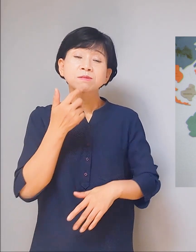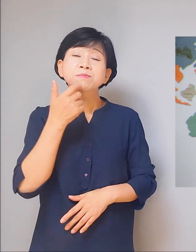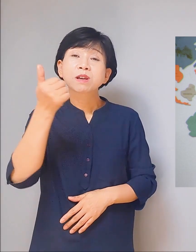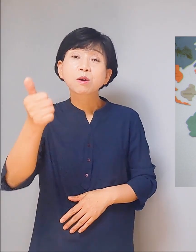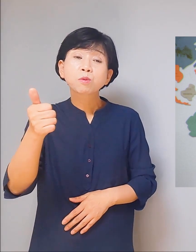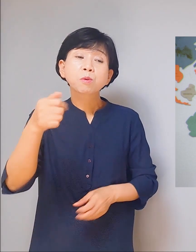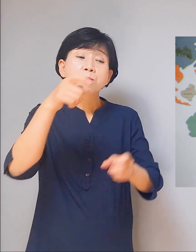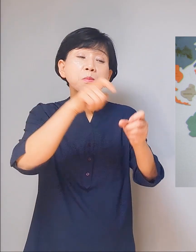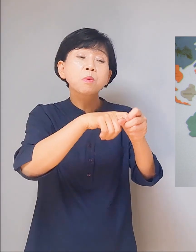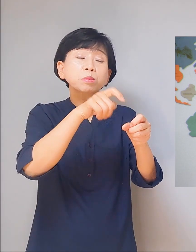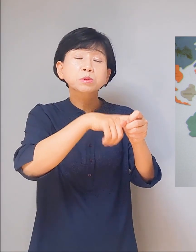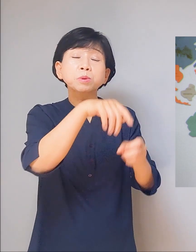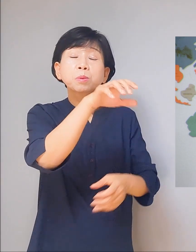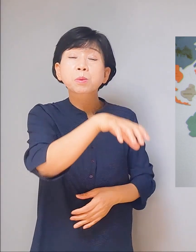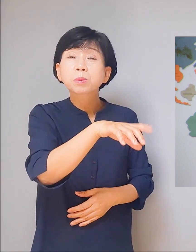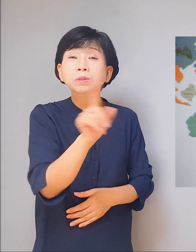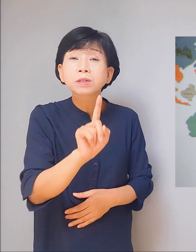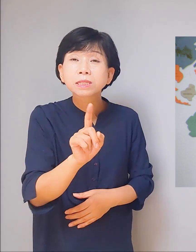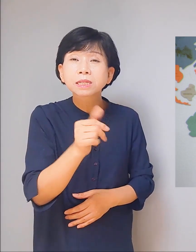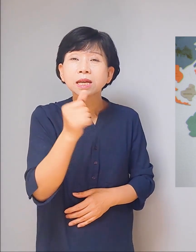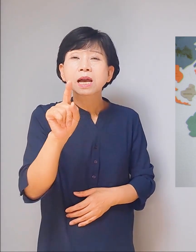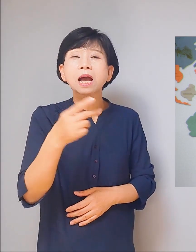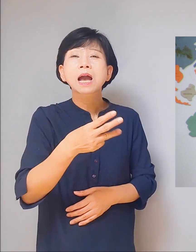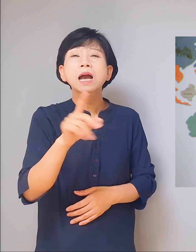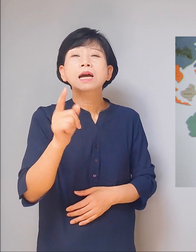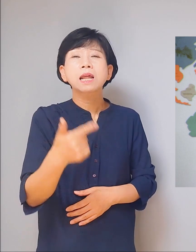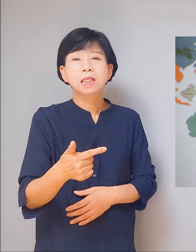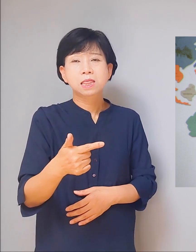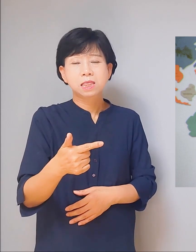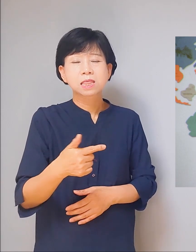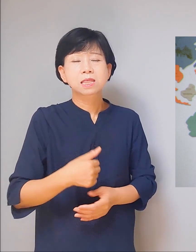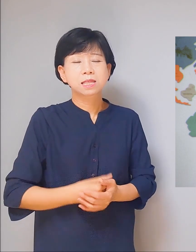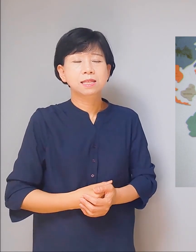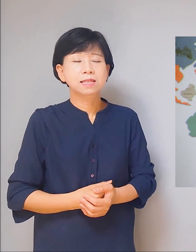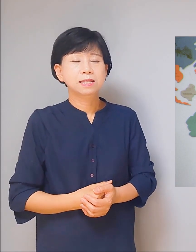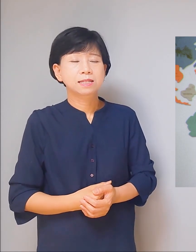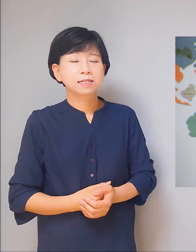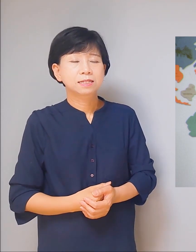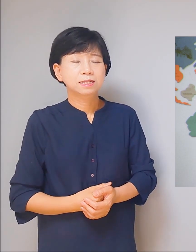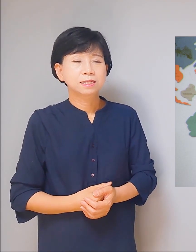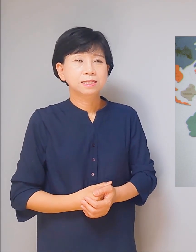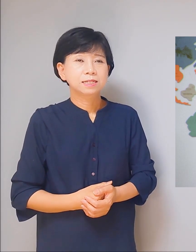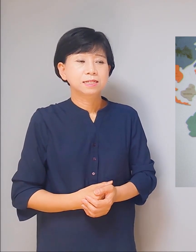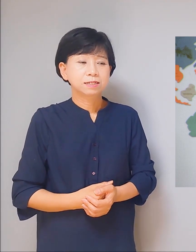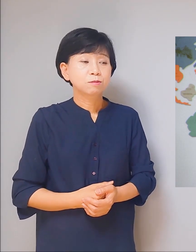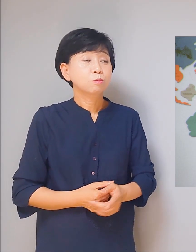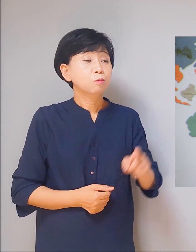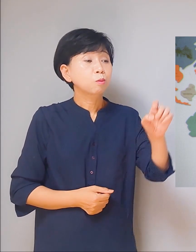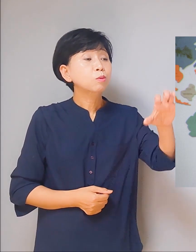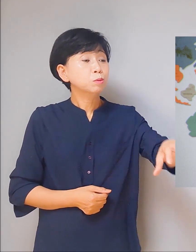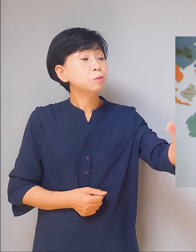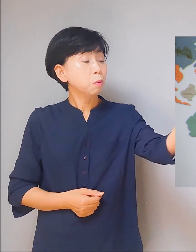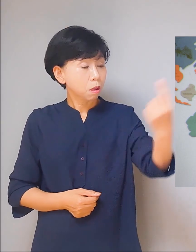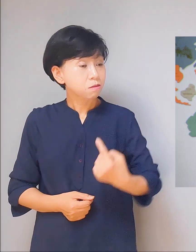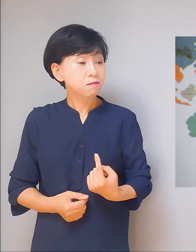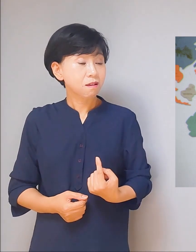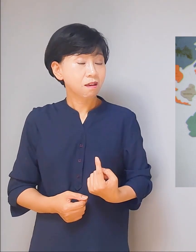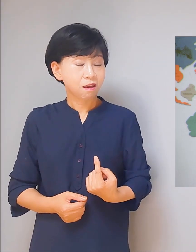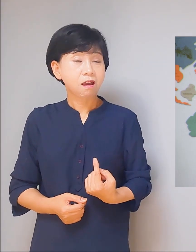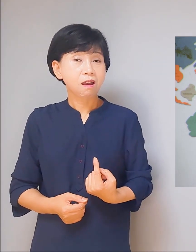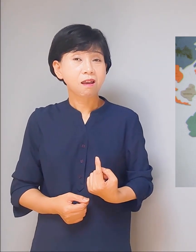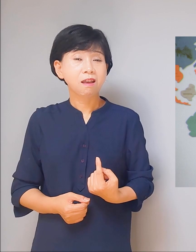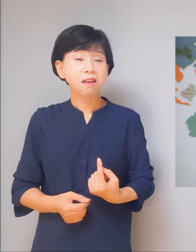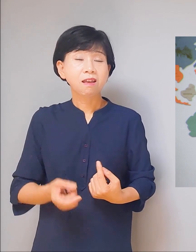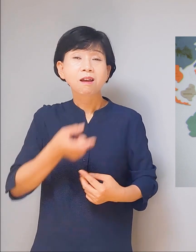하란이었습니다. 삼촌이 살고 있는 동네가 하란이었거든요. 그런데 하란에서 왔다는 거예요. 그러니까 이 우물